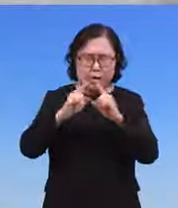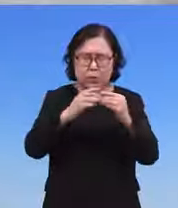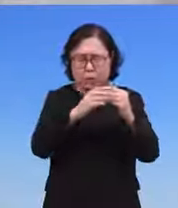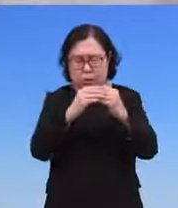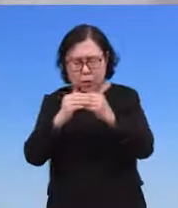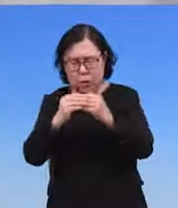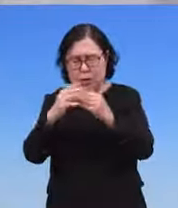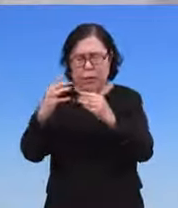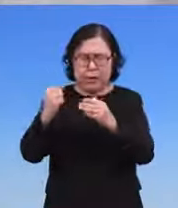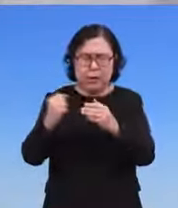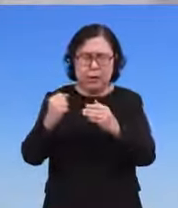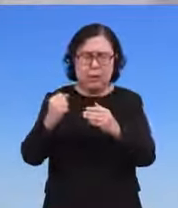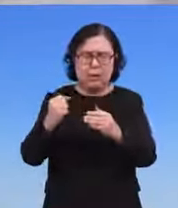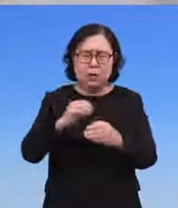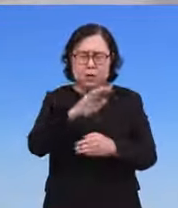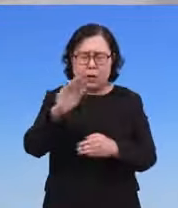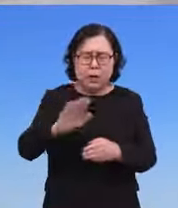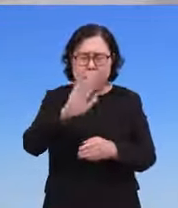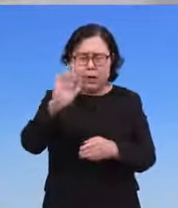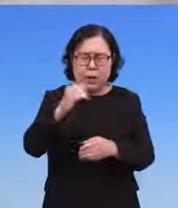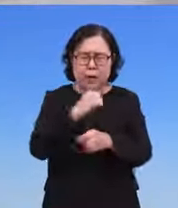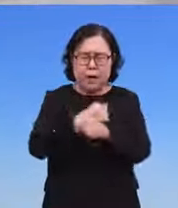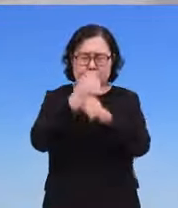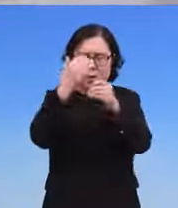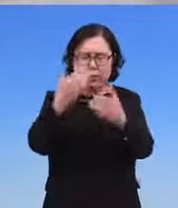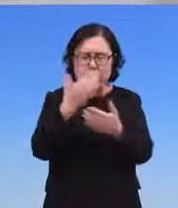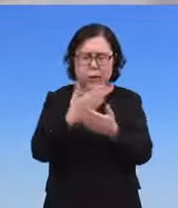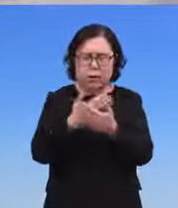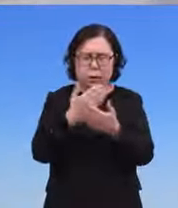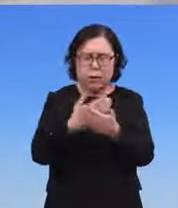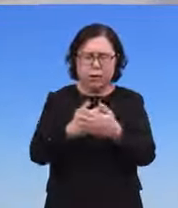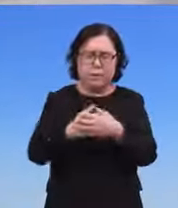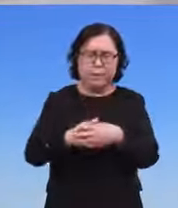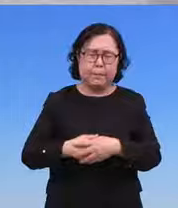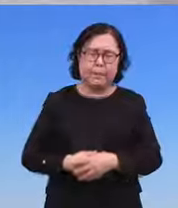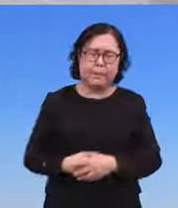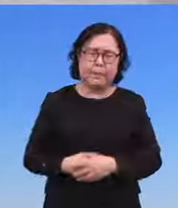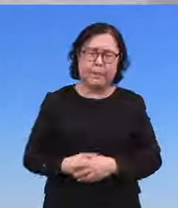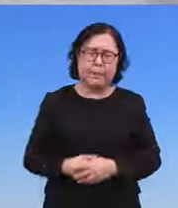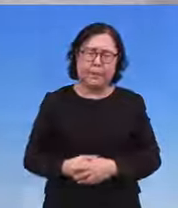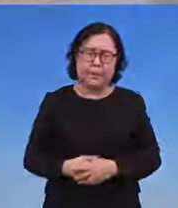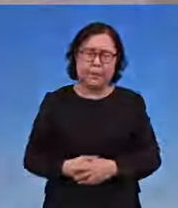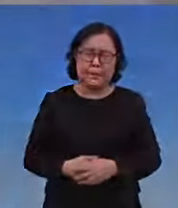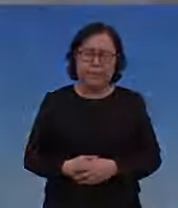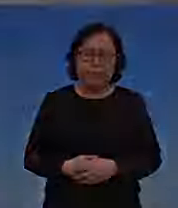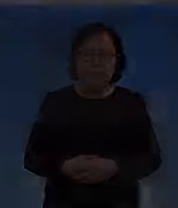아름다운 그리스도인들 또 부족한 종이 되도록 인도하여 주시옵소서.